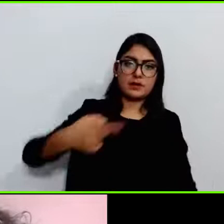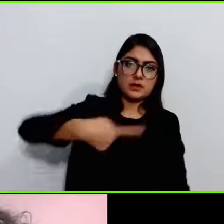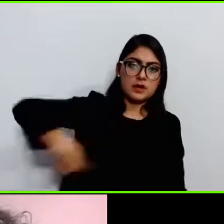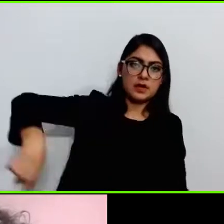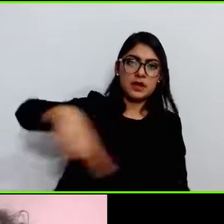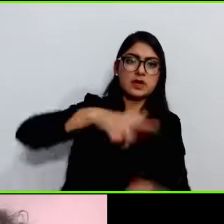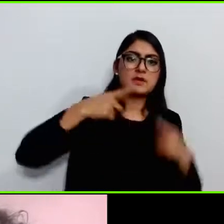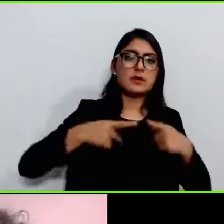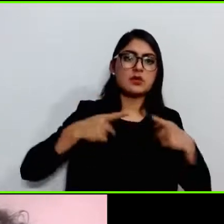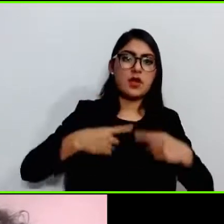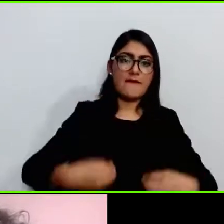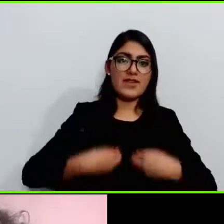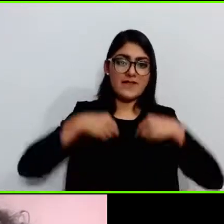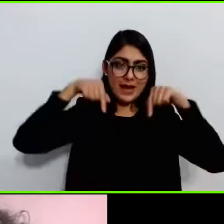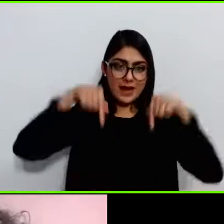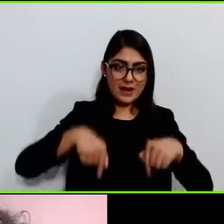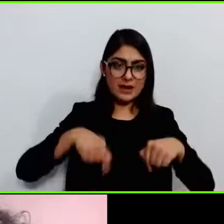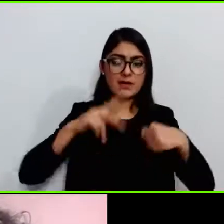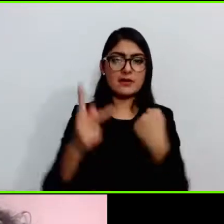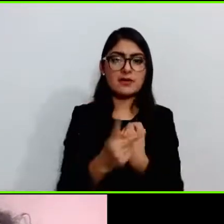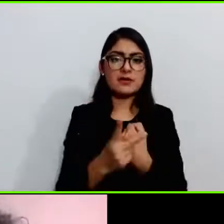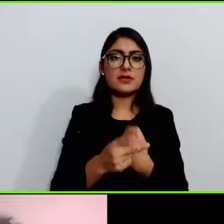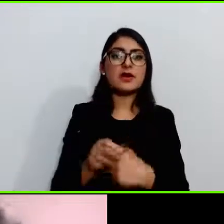se protejan de una mejor manera?